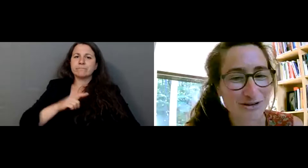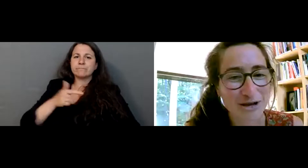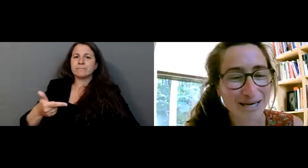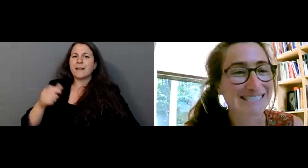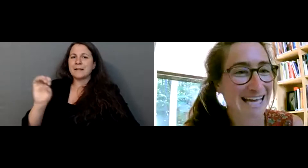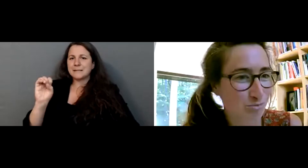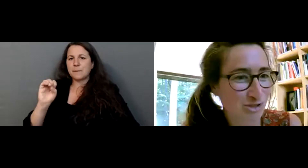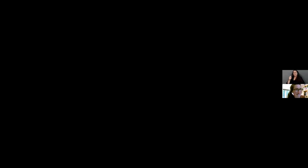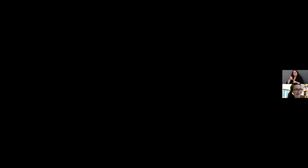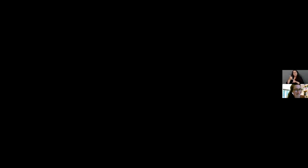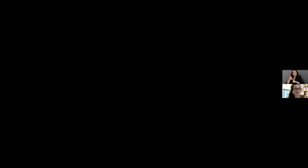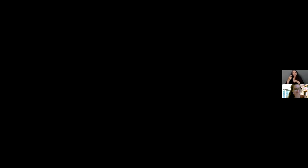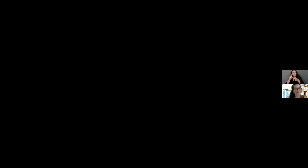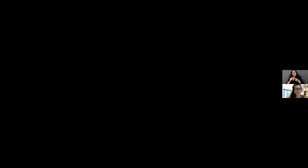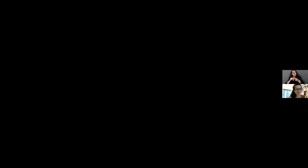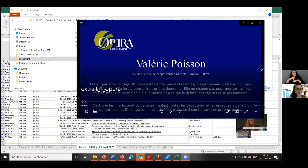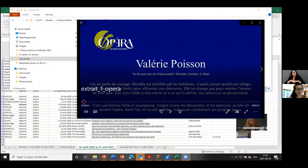cette prestation musicale.